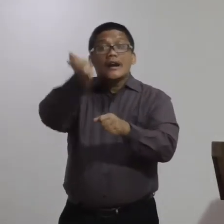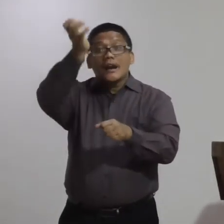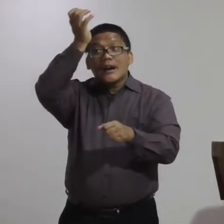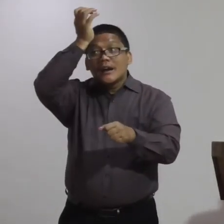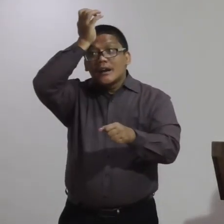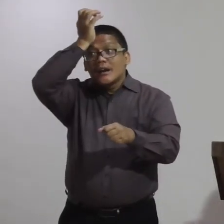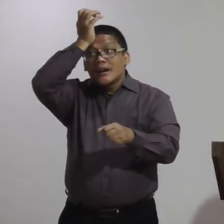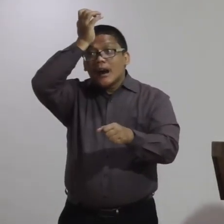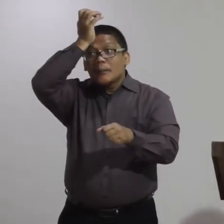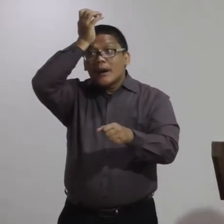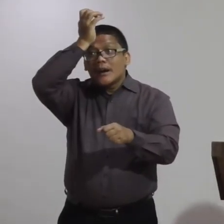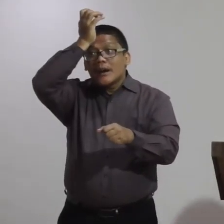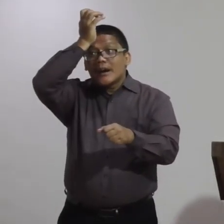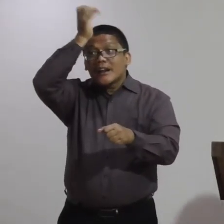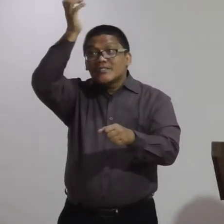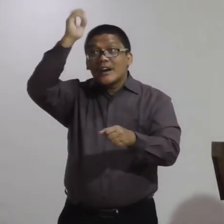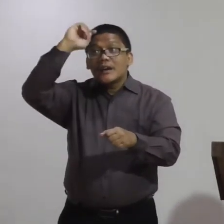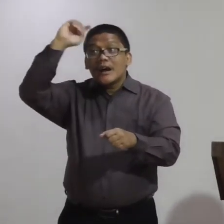mari kita